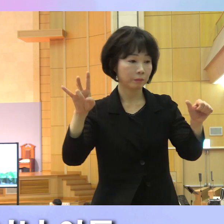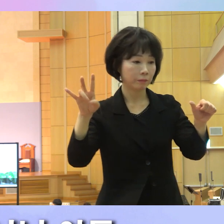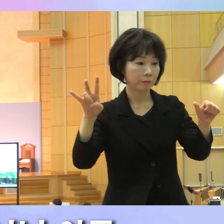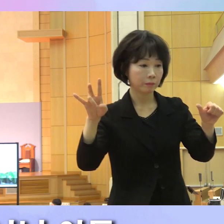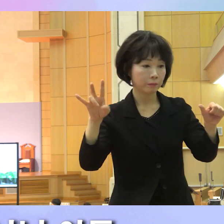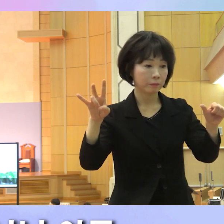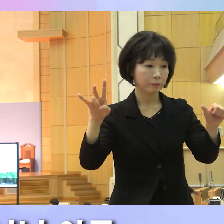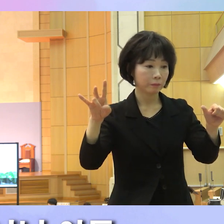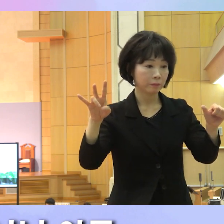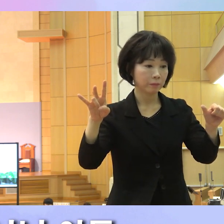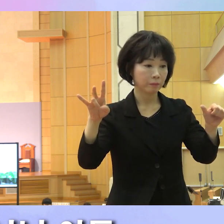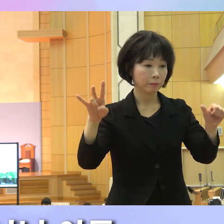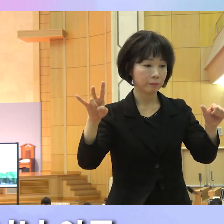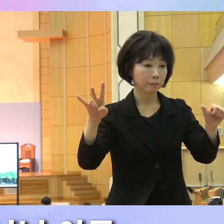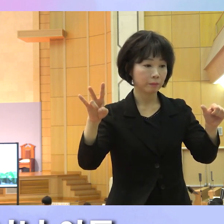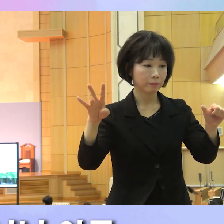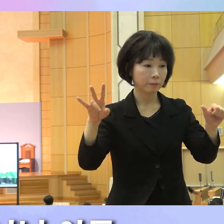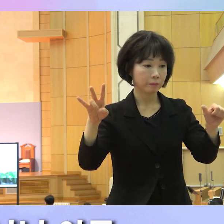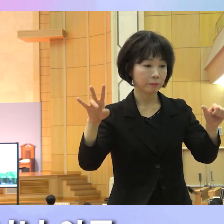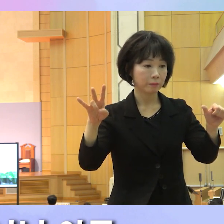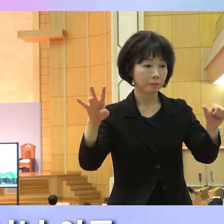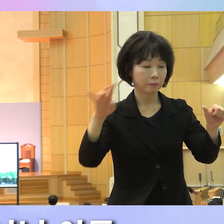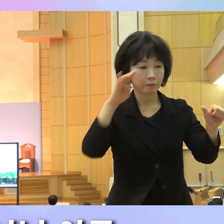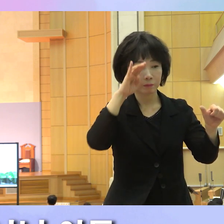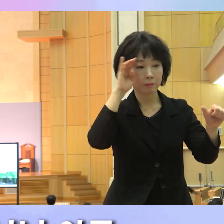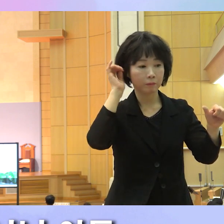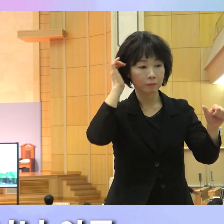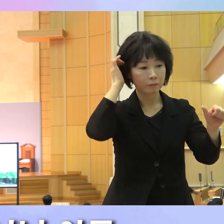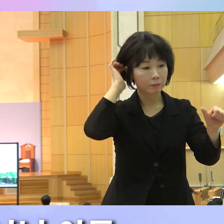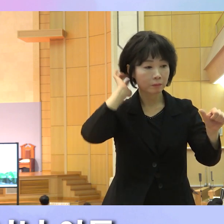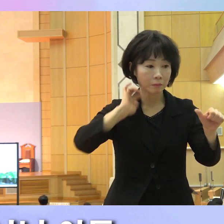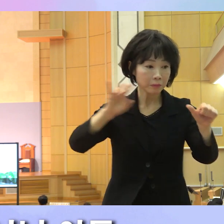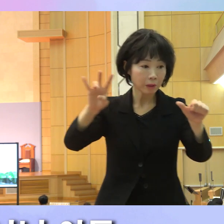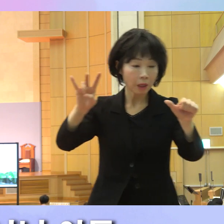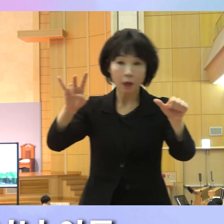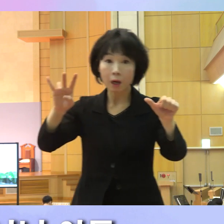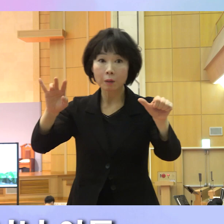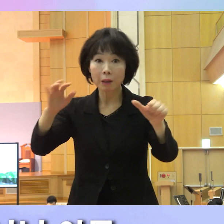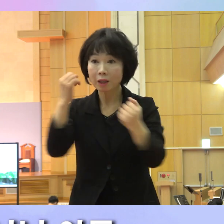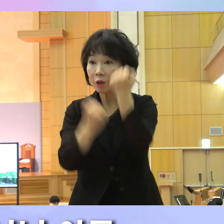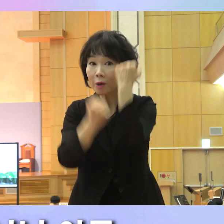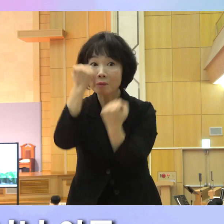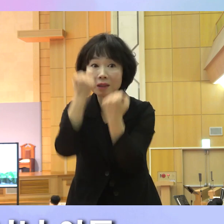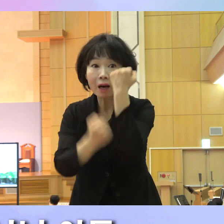사도행전 24장 5절 말씀 보면은